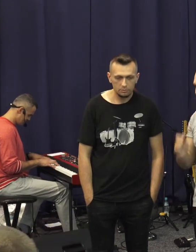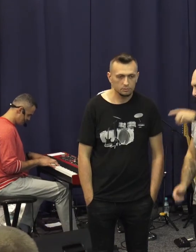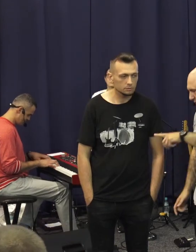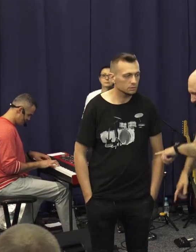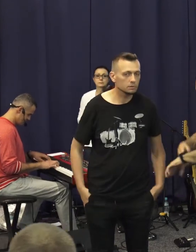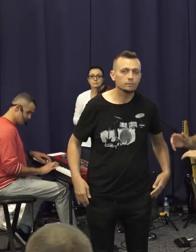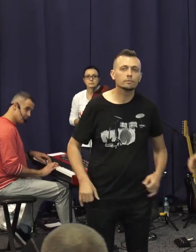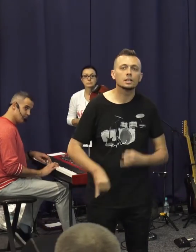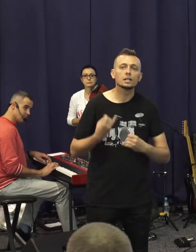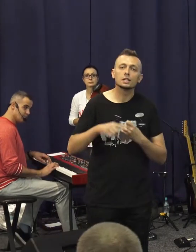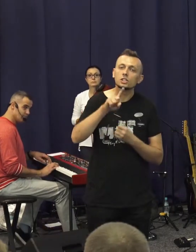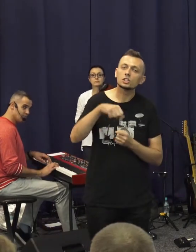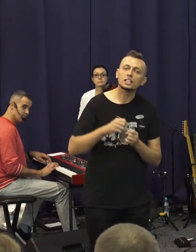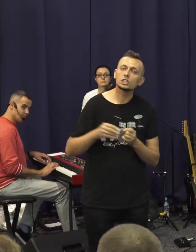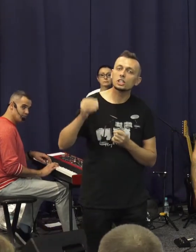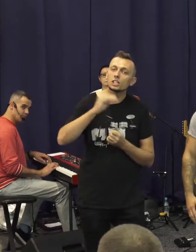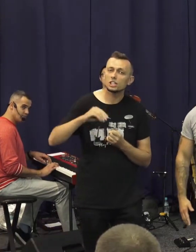że jeszcze nie znasz Jezusa.